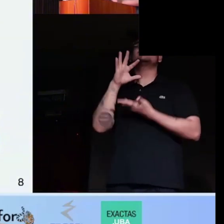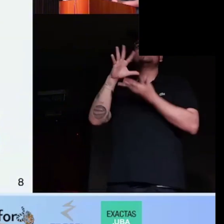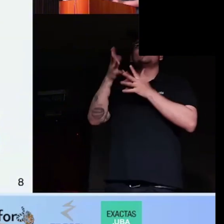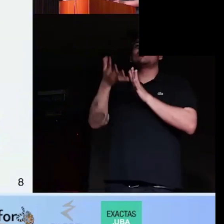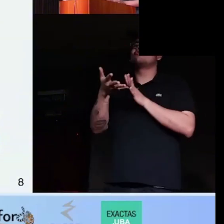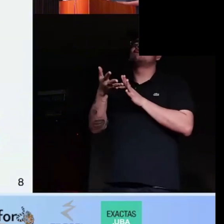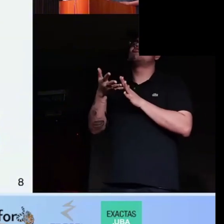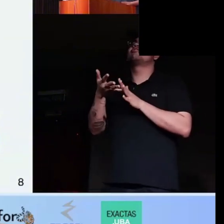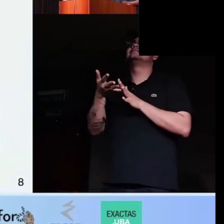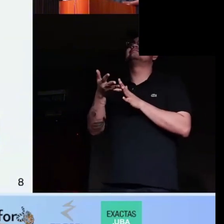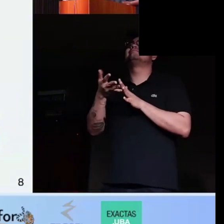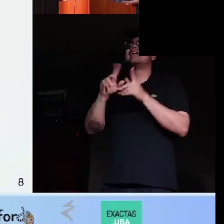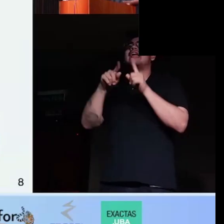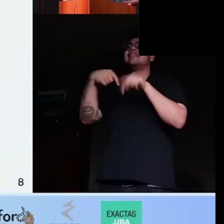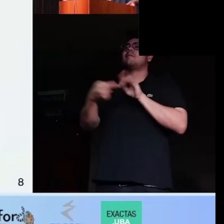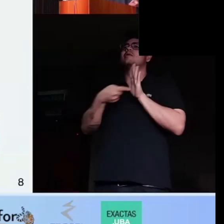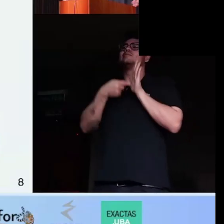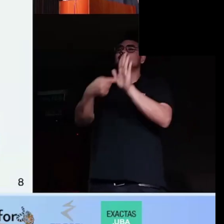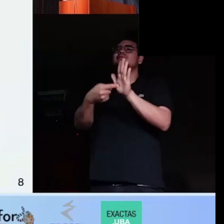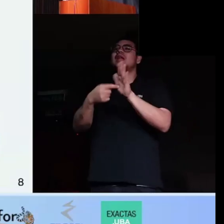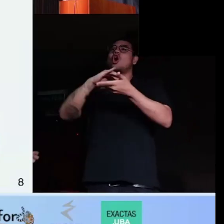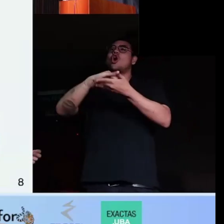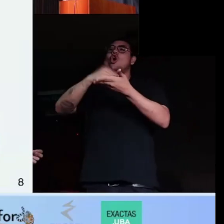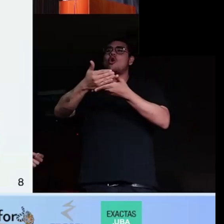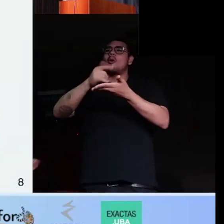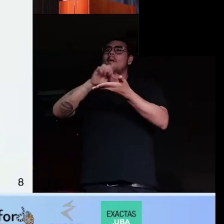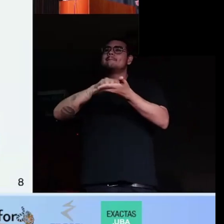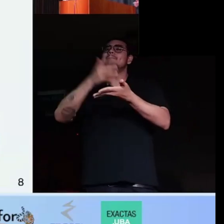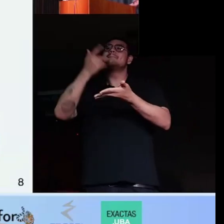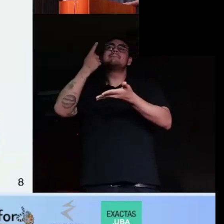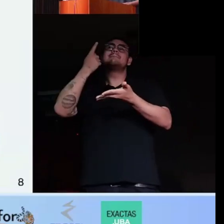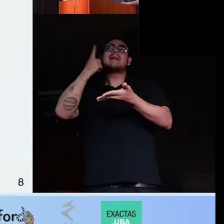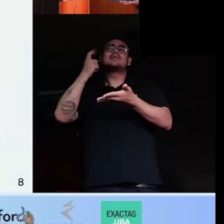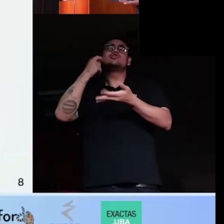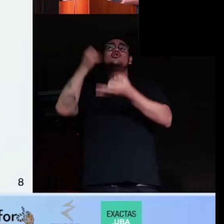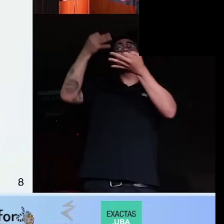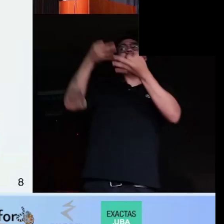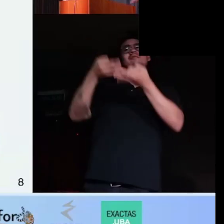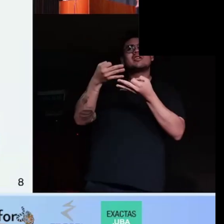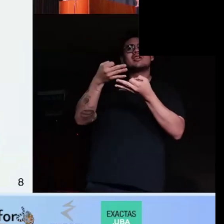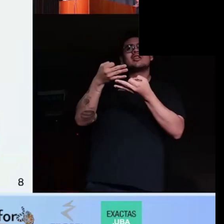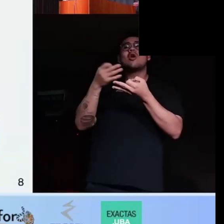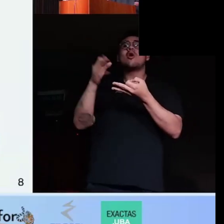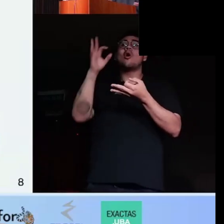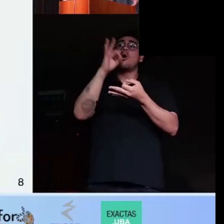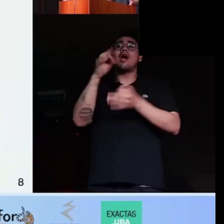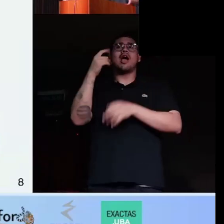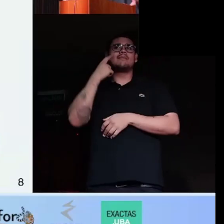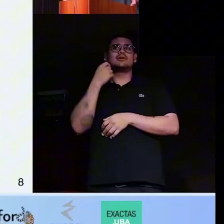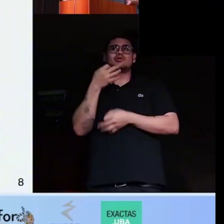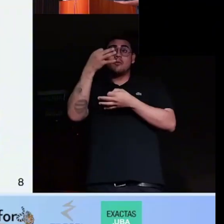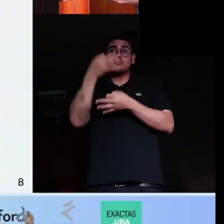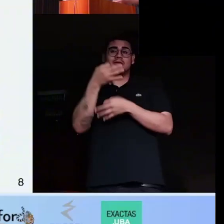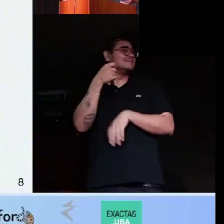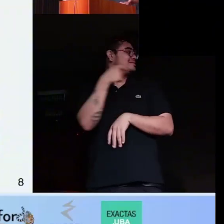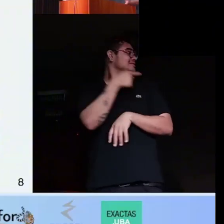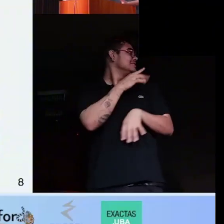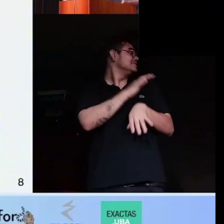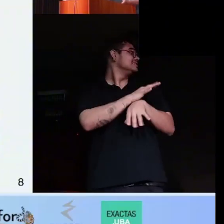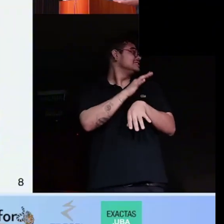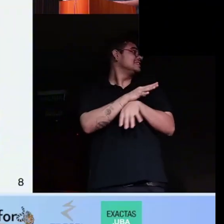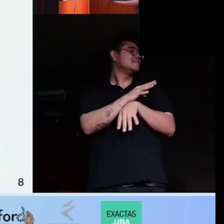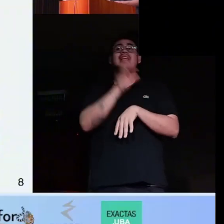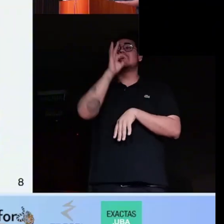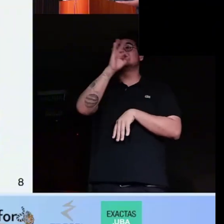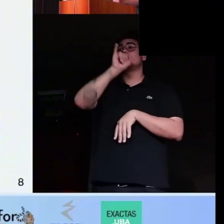aprendió. En este caso muestra que o sea, aprendió muy bien, porque es un 0,99, es casi un 100%